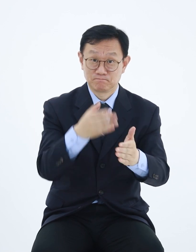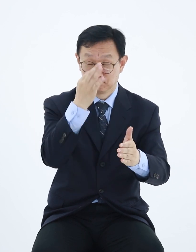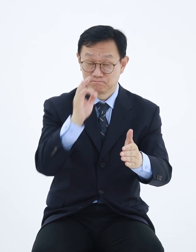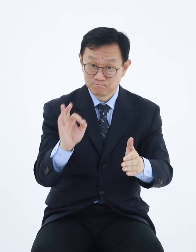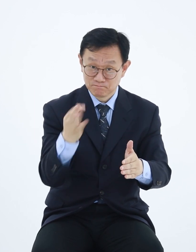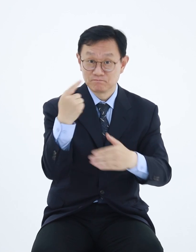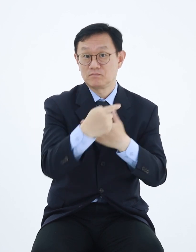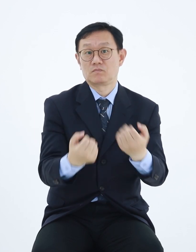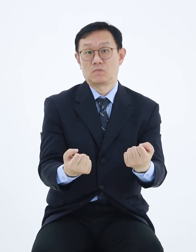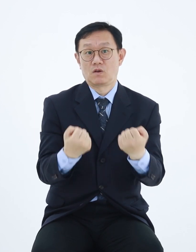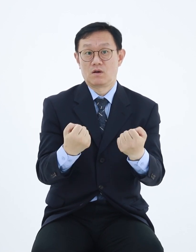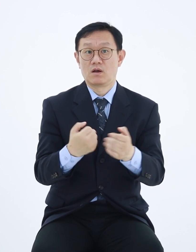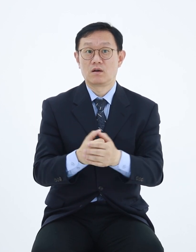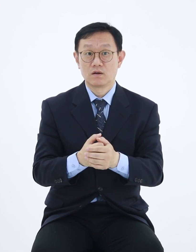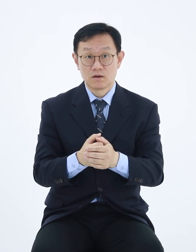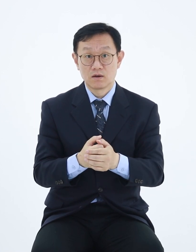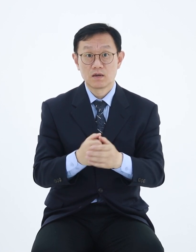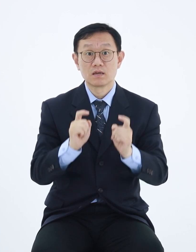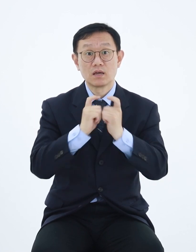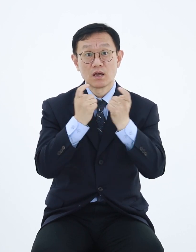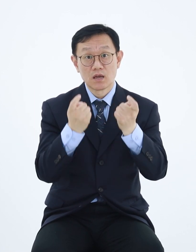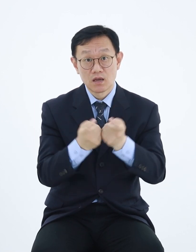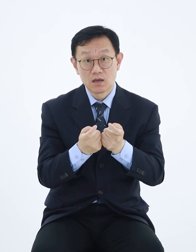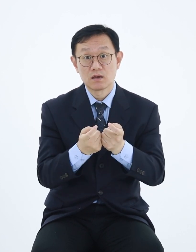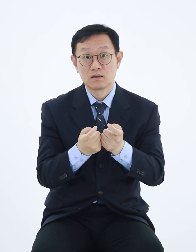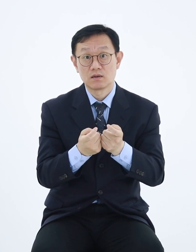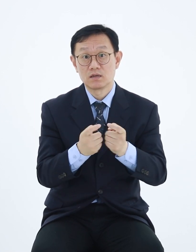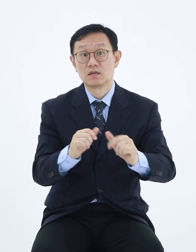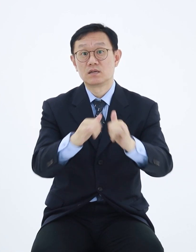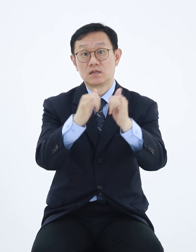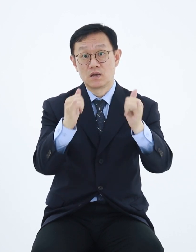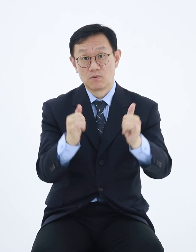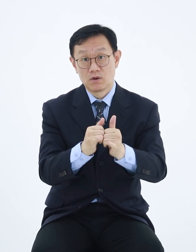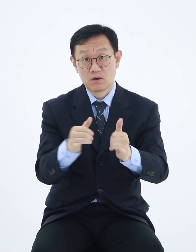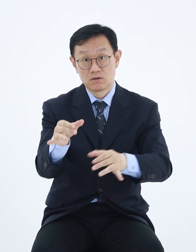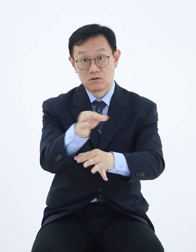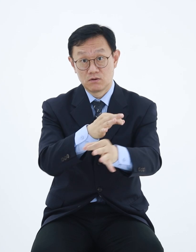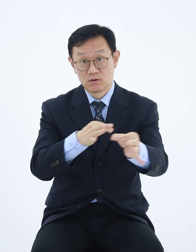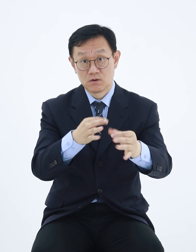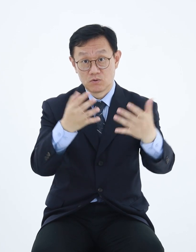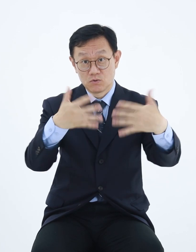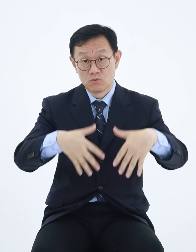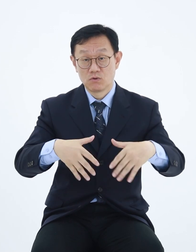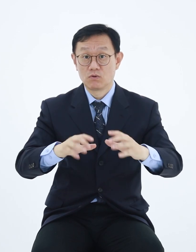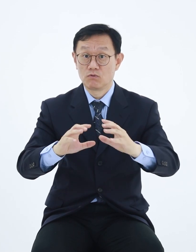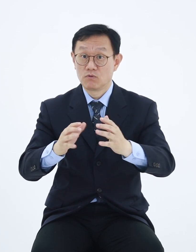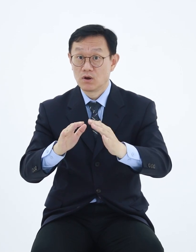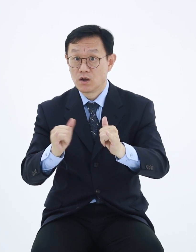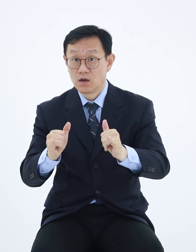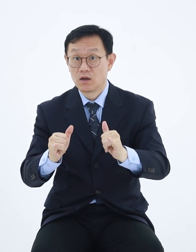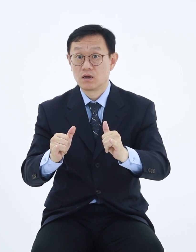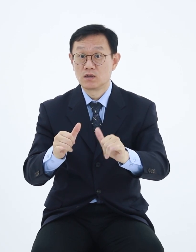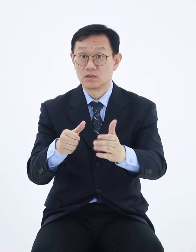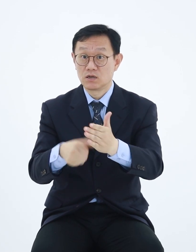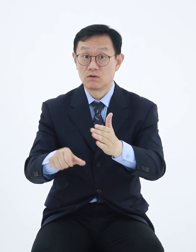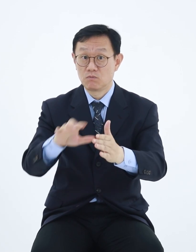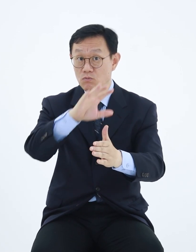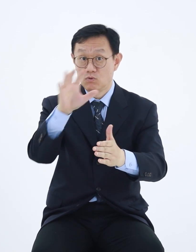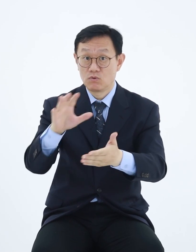건강. 개인의 생물학적 및 사회-경제적 조건과 국가의 가용자원을 모두 고려한 수준의 건강을 의미한다.